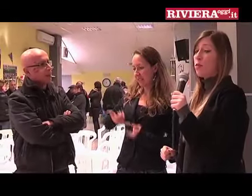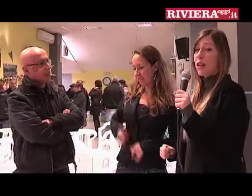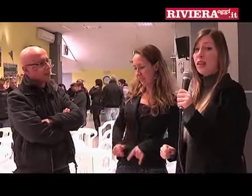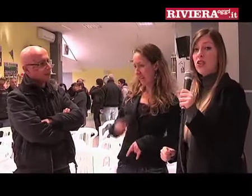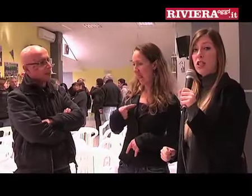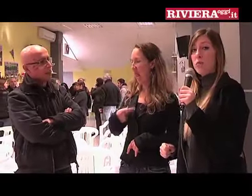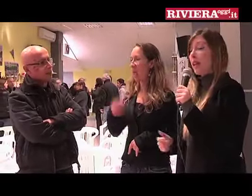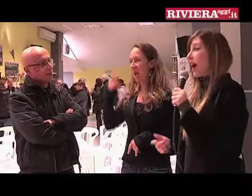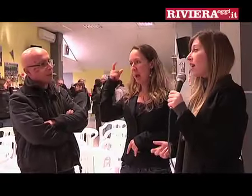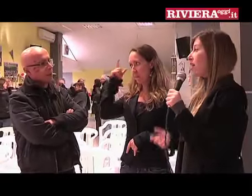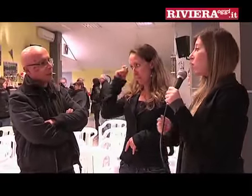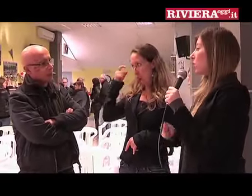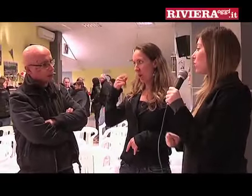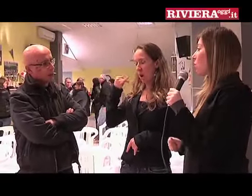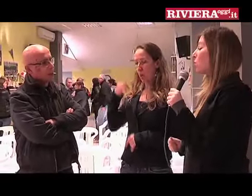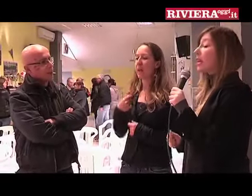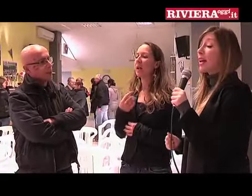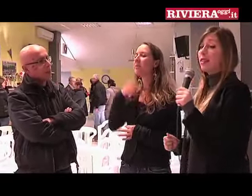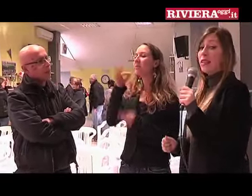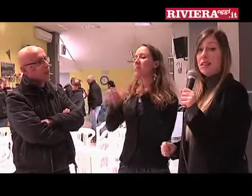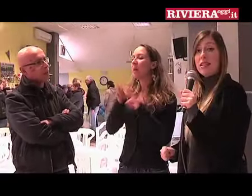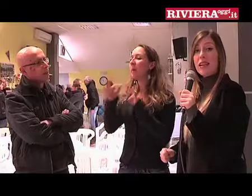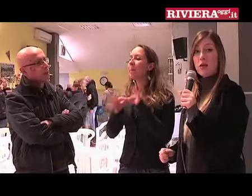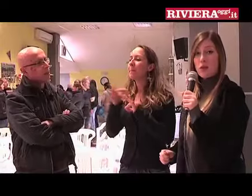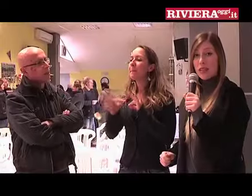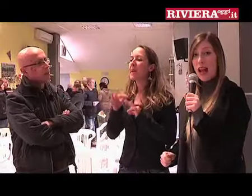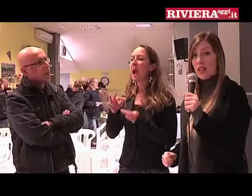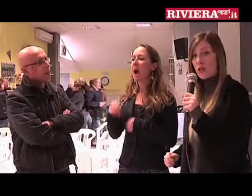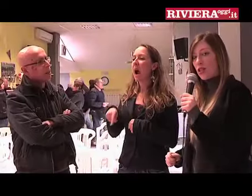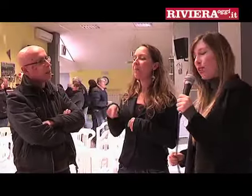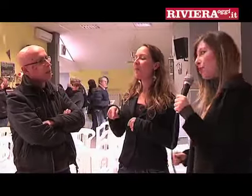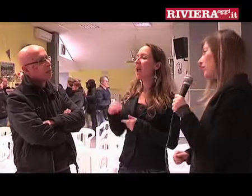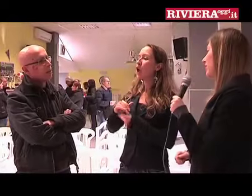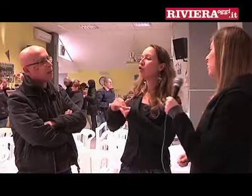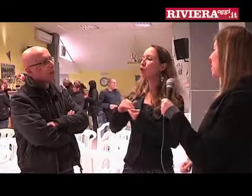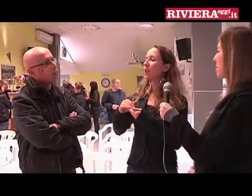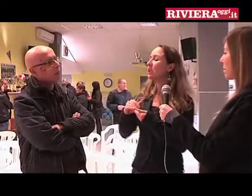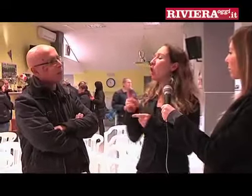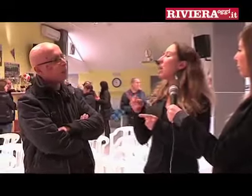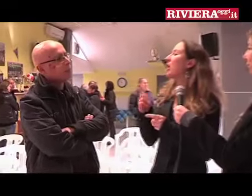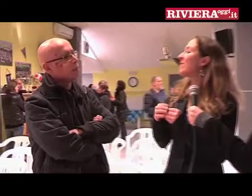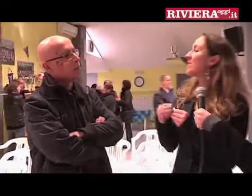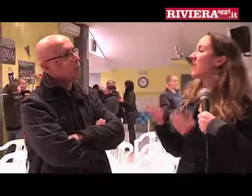Monica Illuminati ci spiegherà quali sono le caratteristiche di questa associazione.